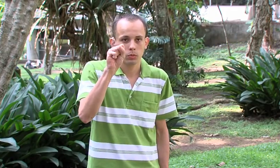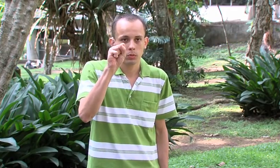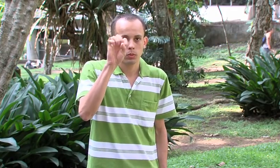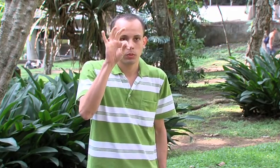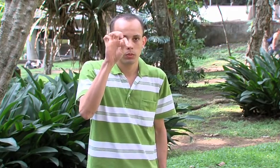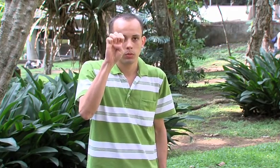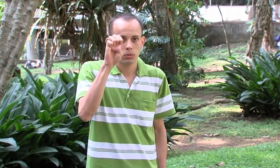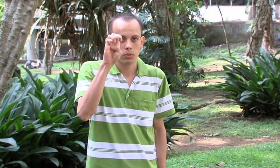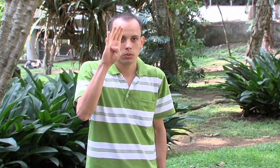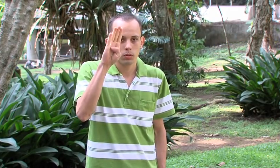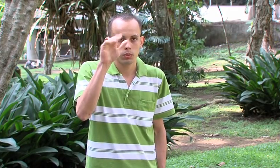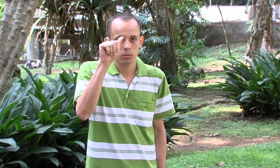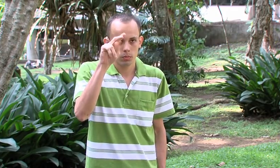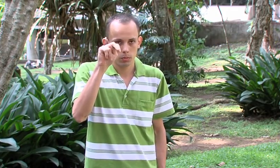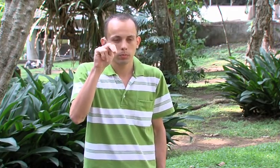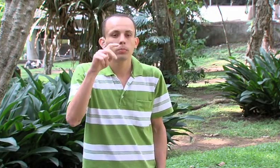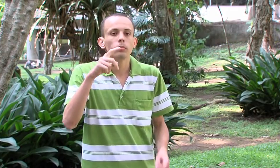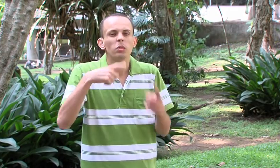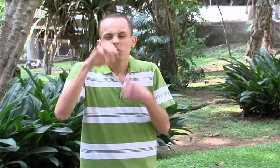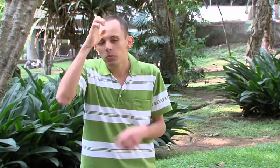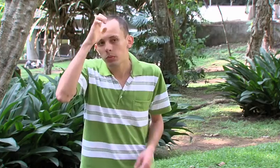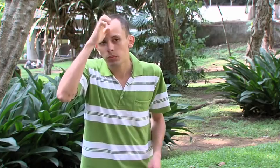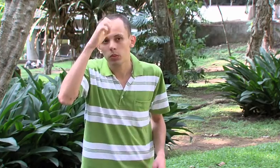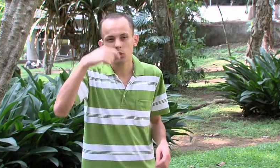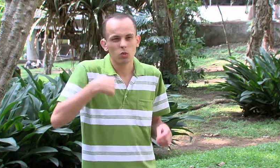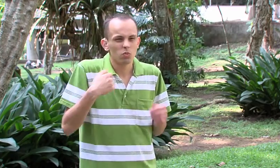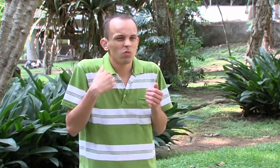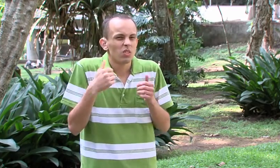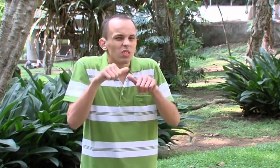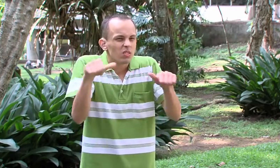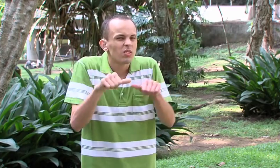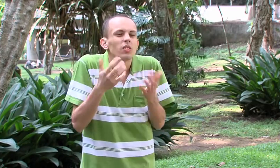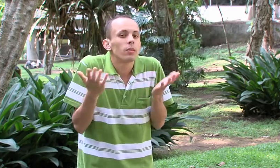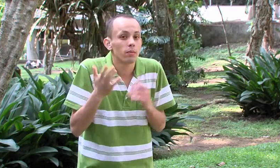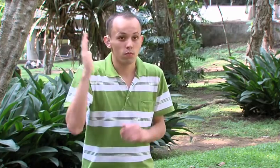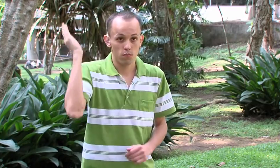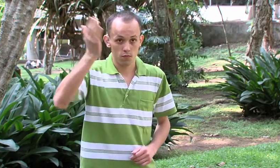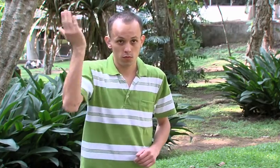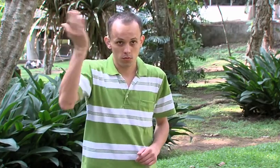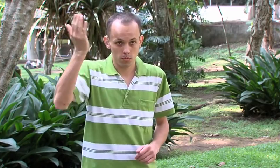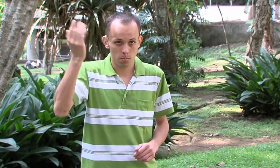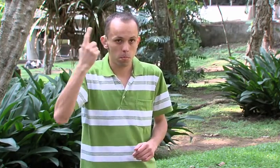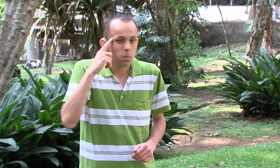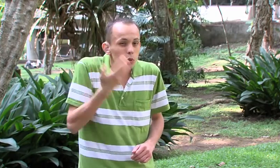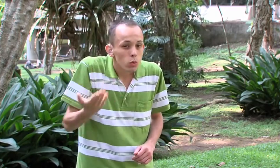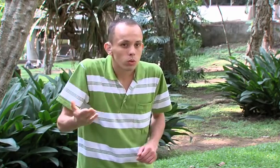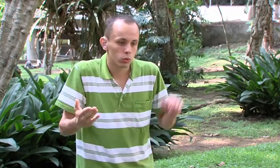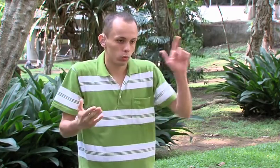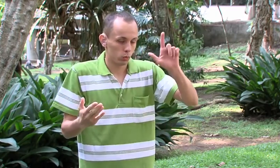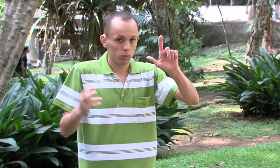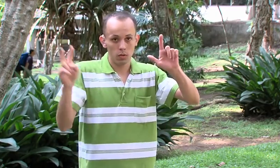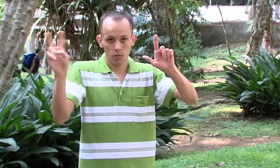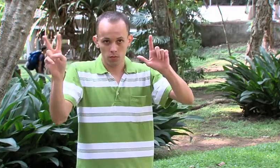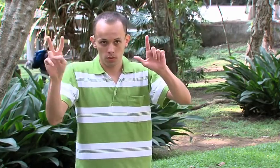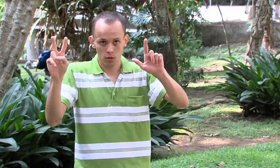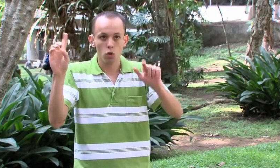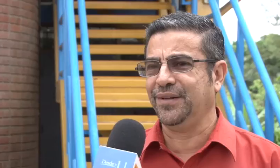lescott dirigidos a docentes profesionales familiares o personas que se relacionan o trabajan directamente con personas sordas el